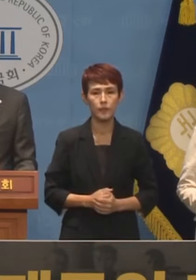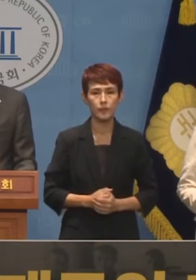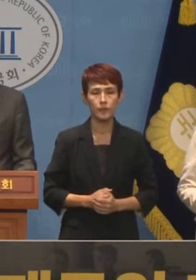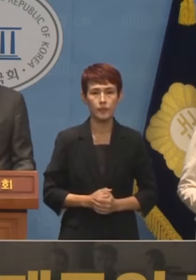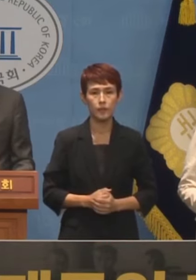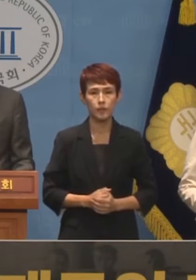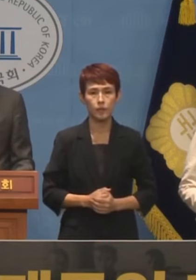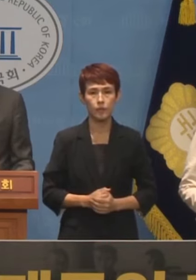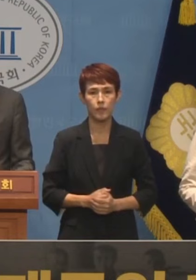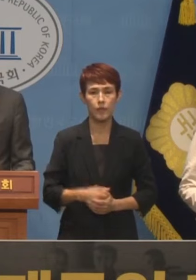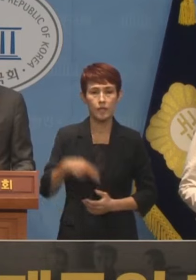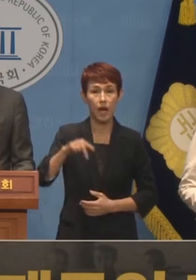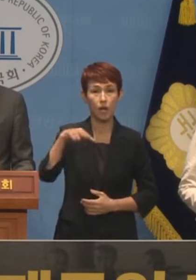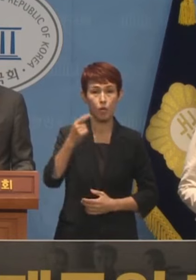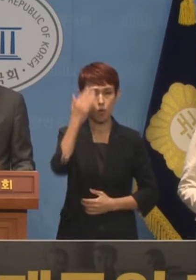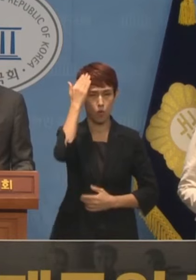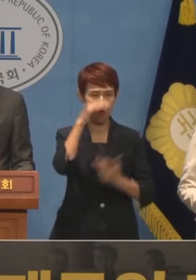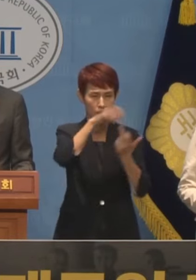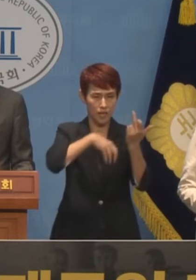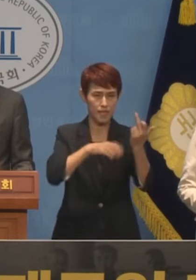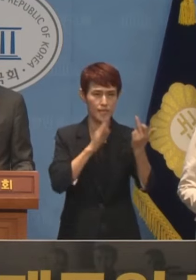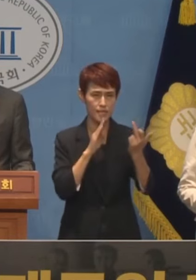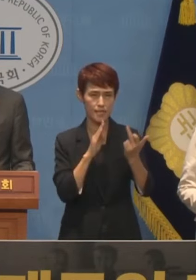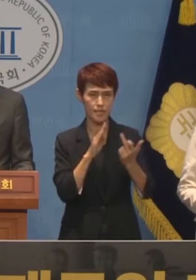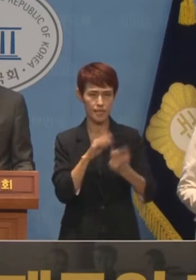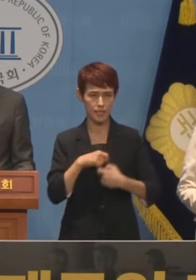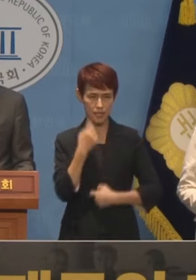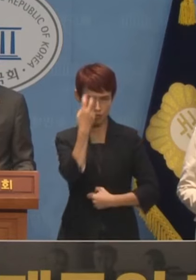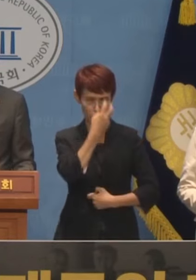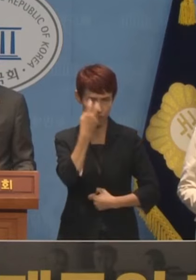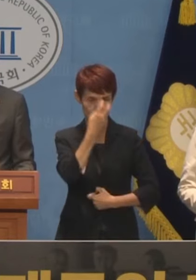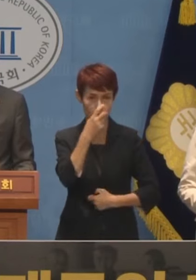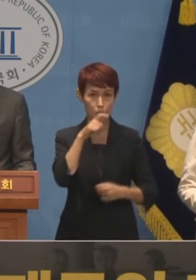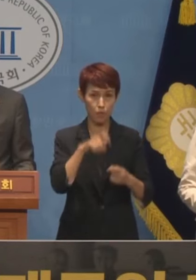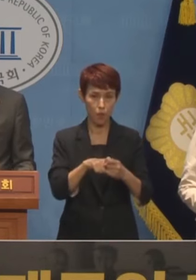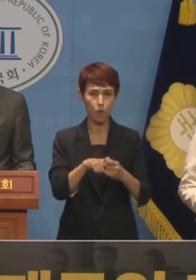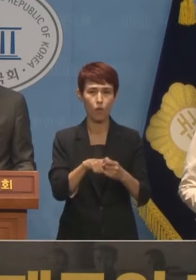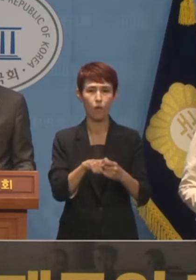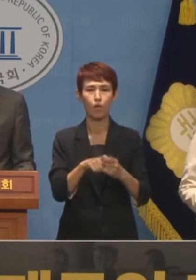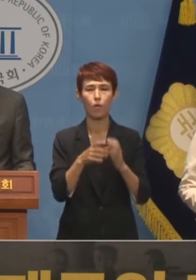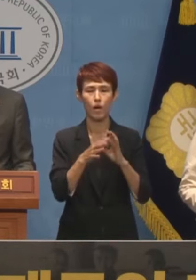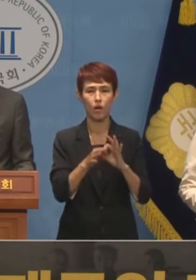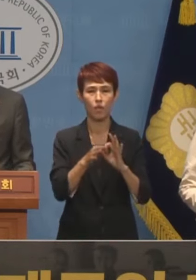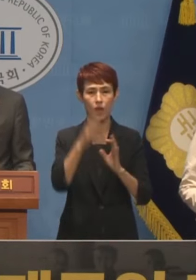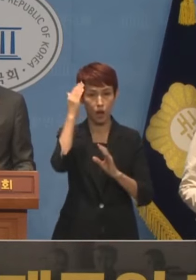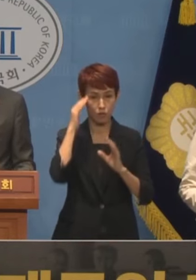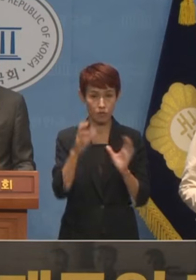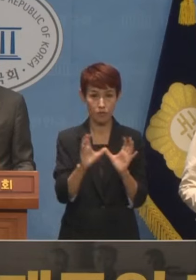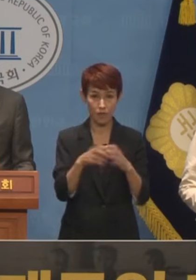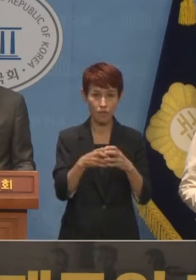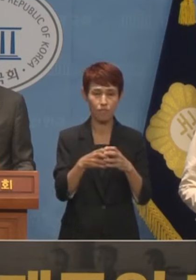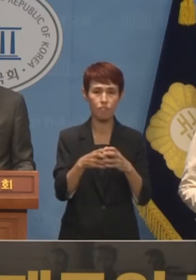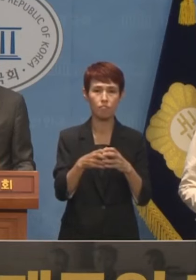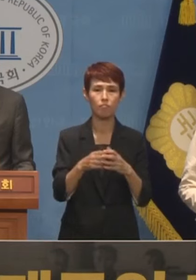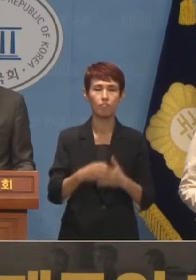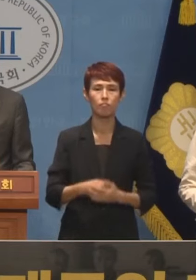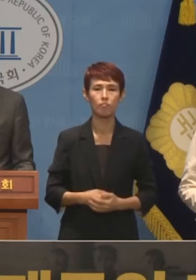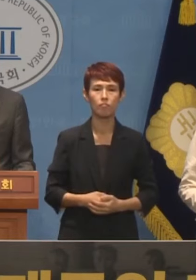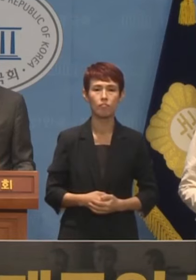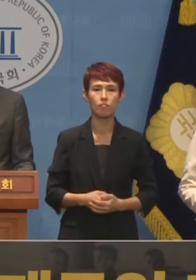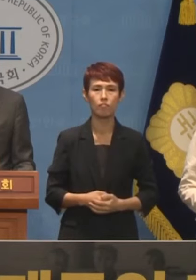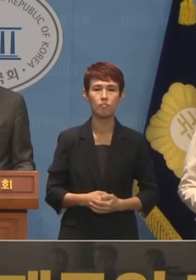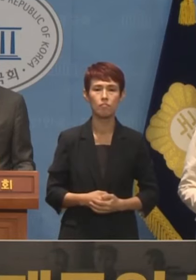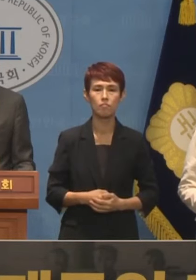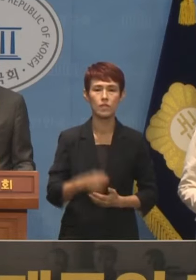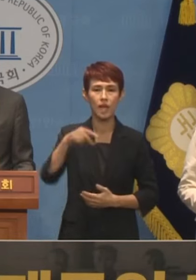구성된 사도광산 진실 수호 대한민국 국회의원 방일단 8월 15일부터 17일까지 사도 강산의 유네스코 등제